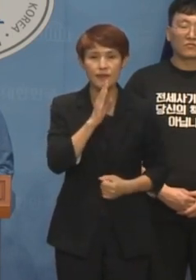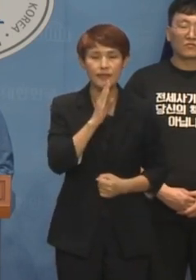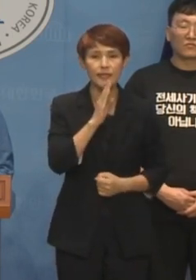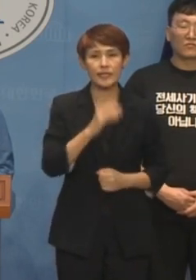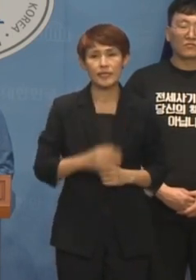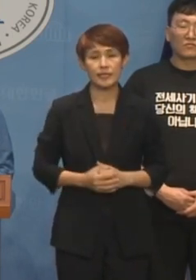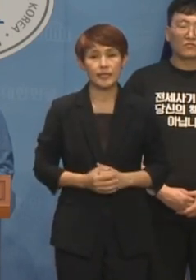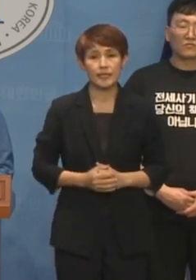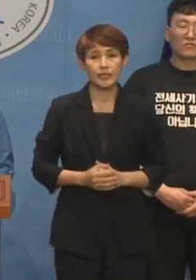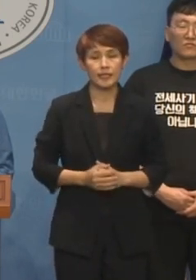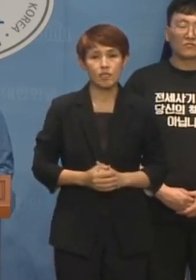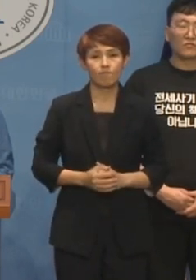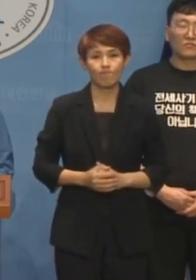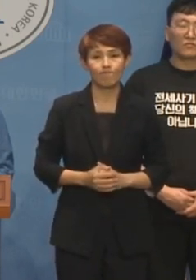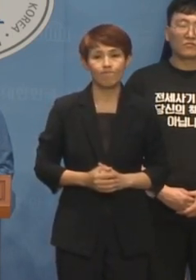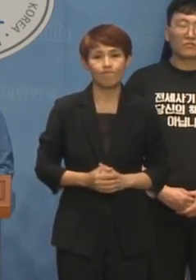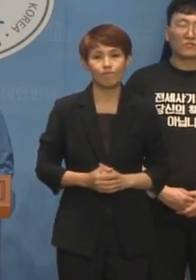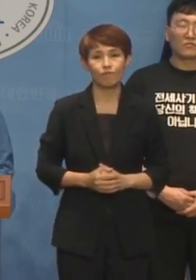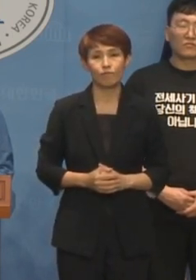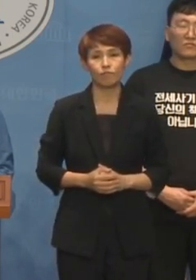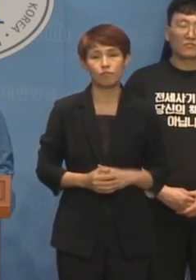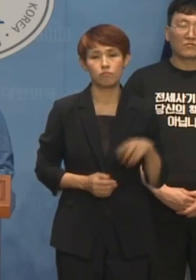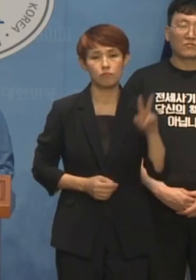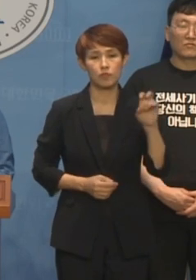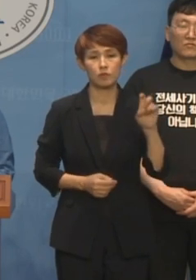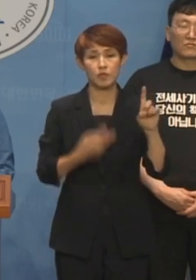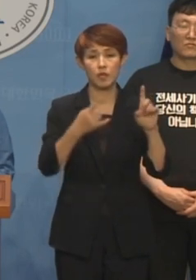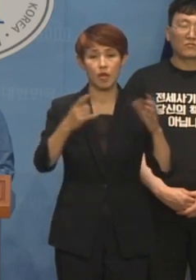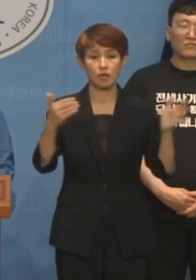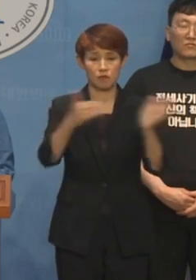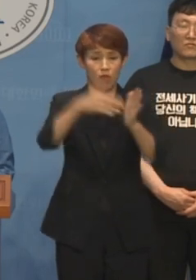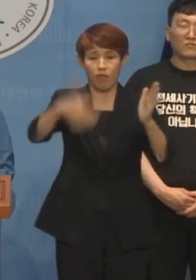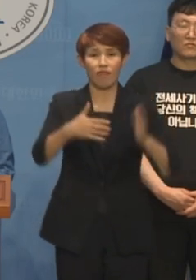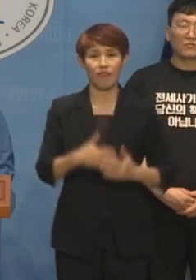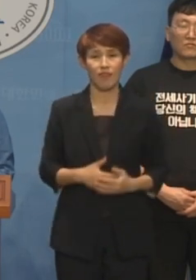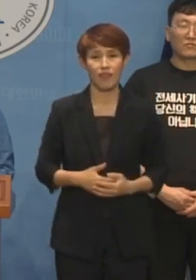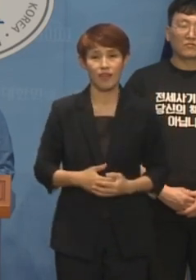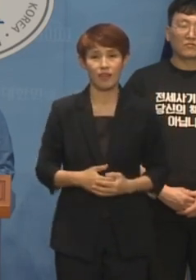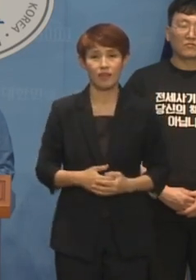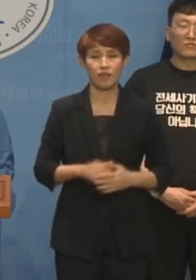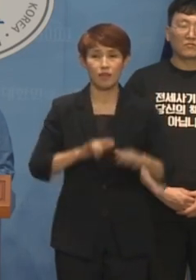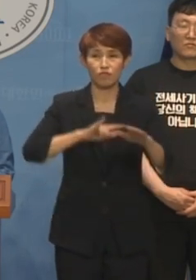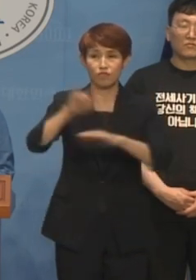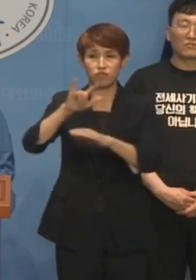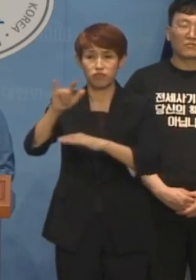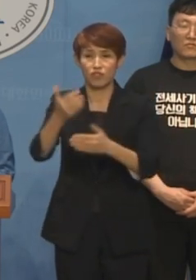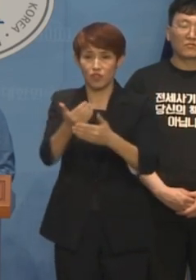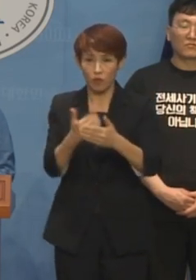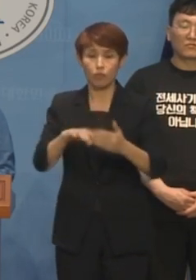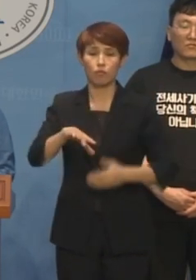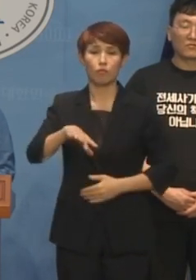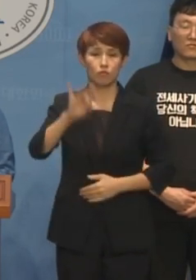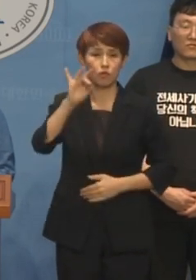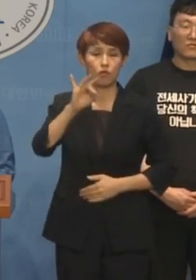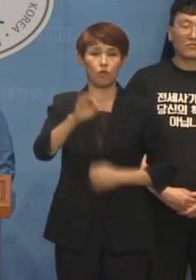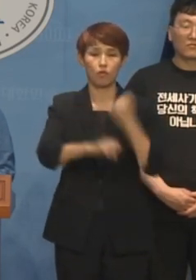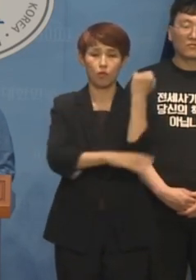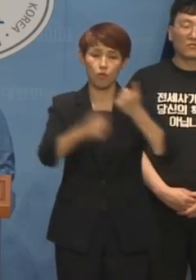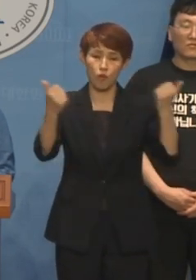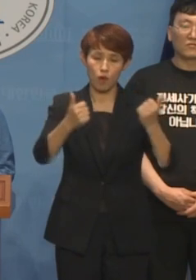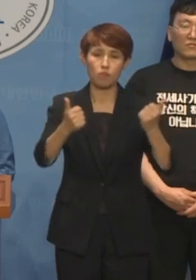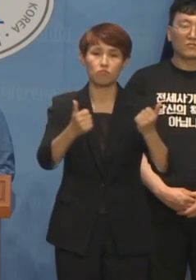아직 임기 끝나기 전이잖아요. 그리고 출장 일정을 피해서도 얼마든지 일정을 잡을 수 있다고